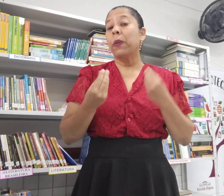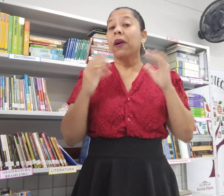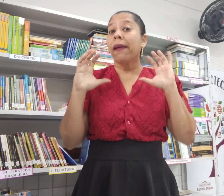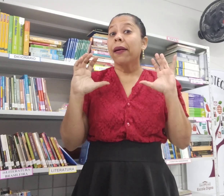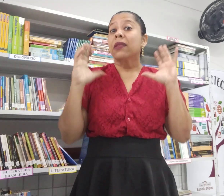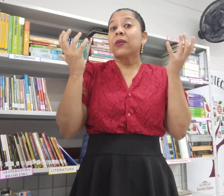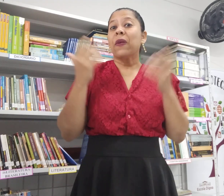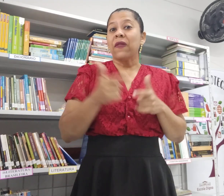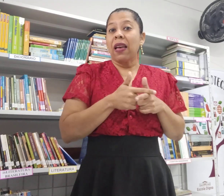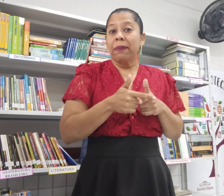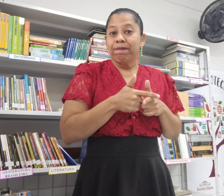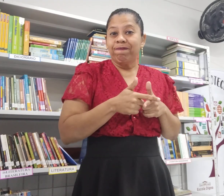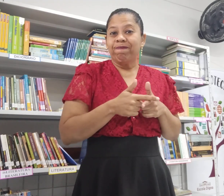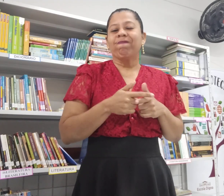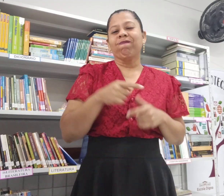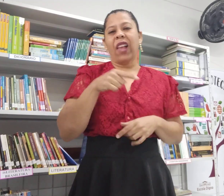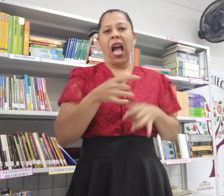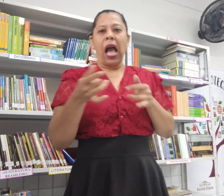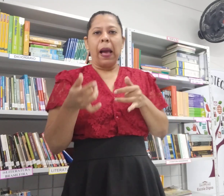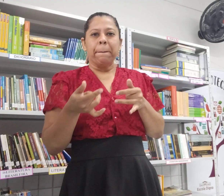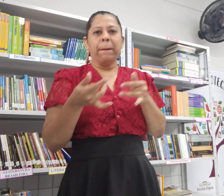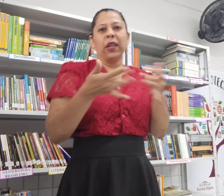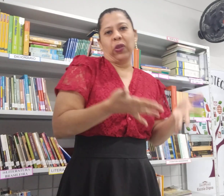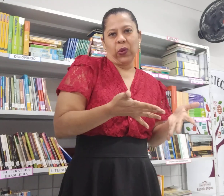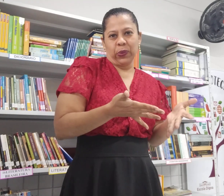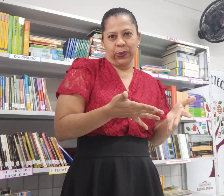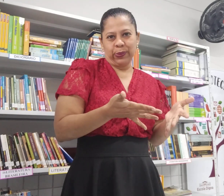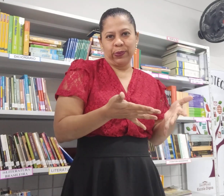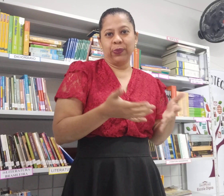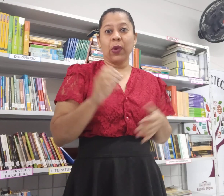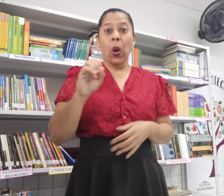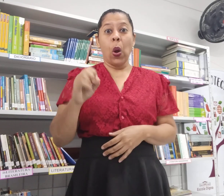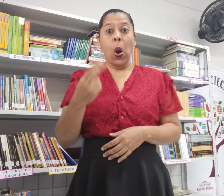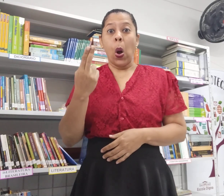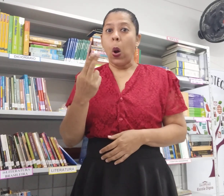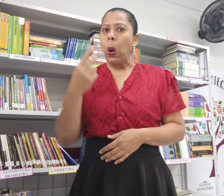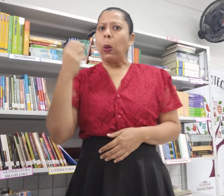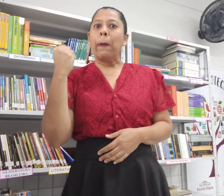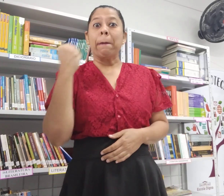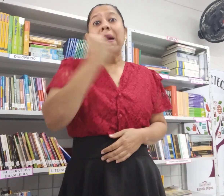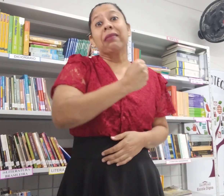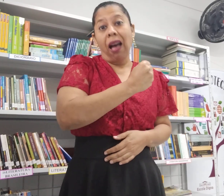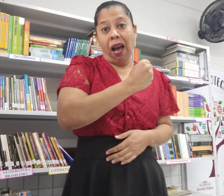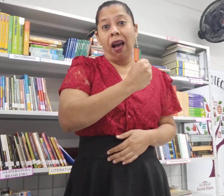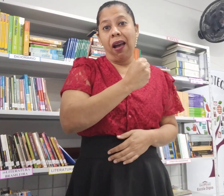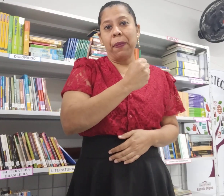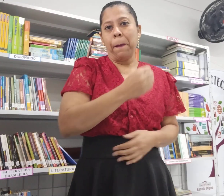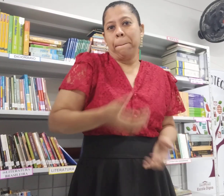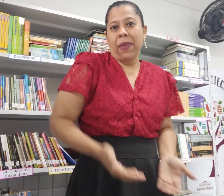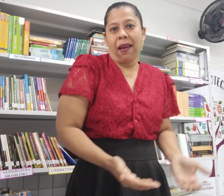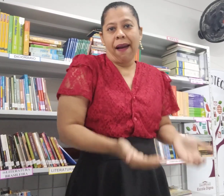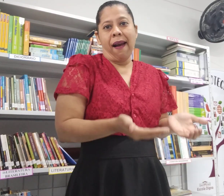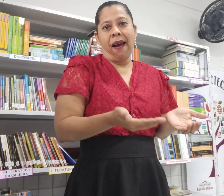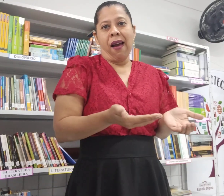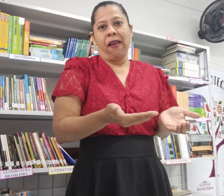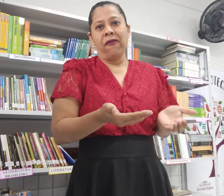forma? Abandono ou eliminando fisicamente essa pessoa, jogando os surdos em